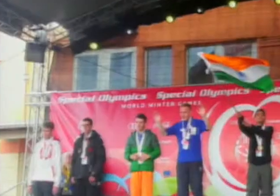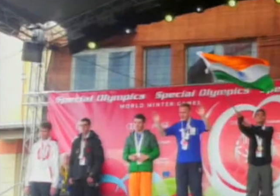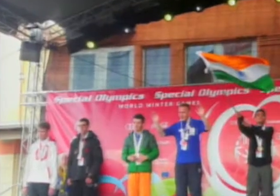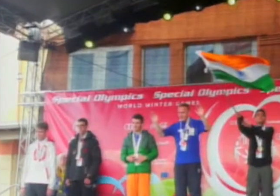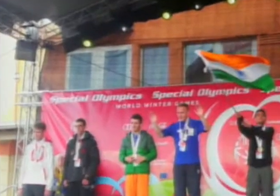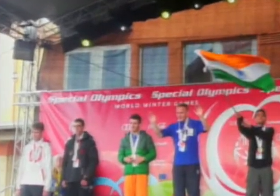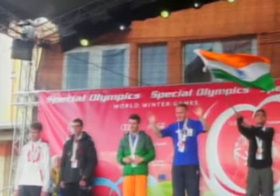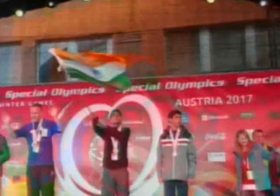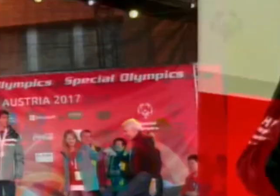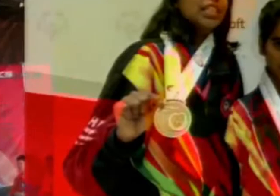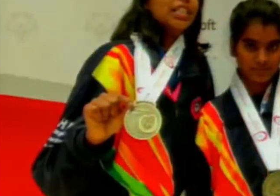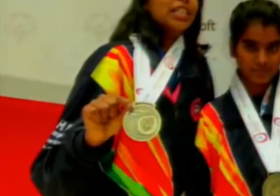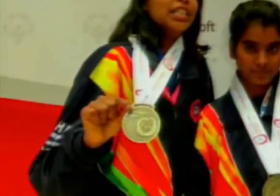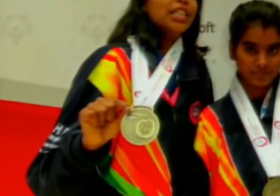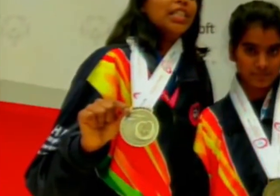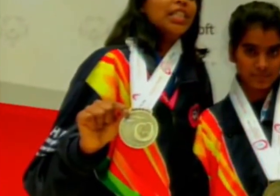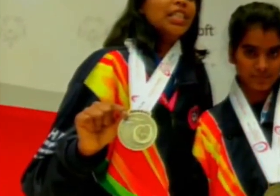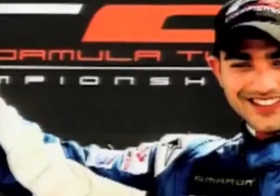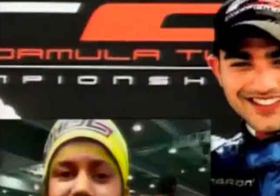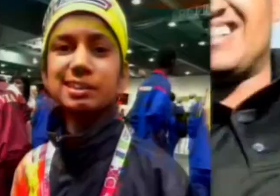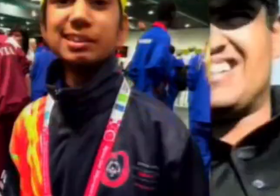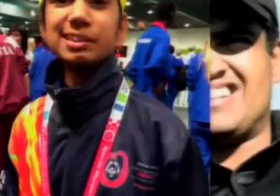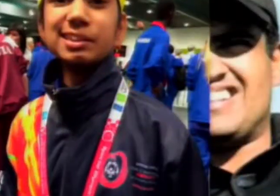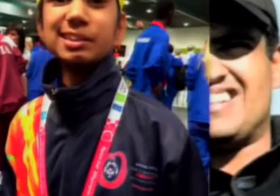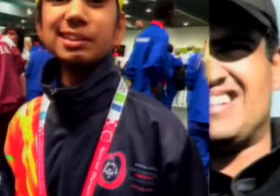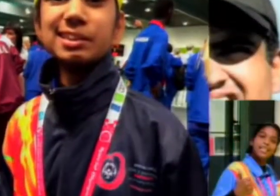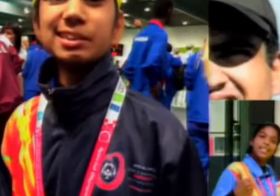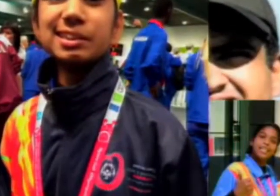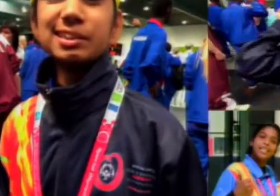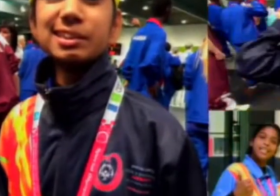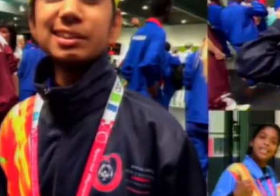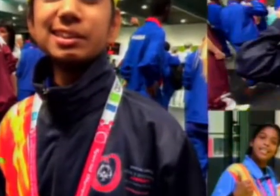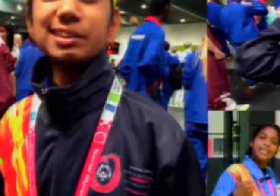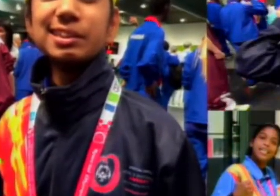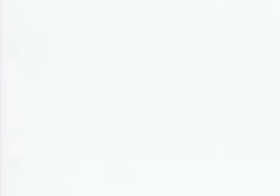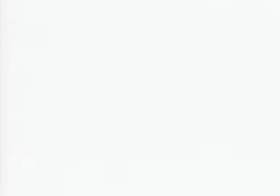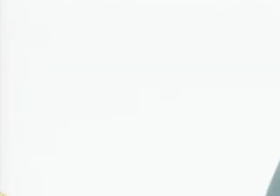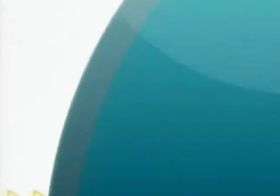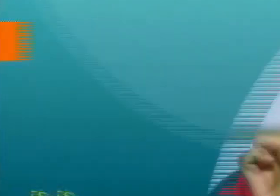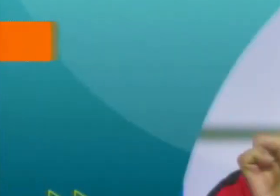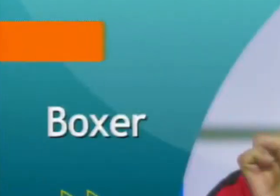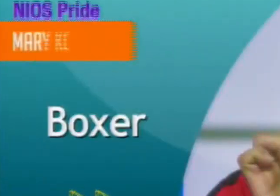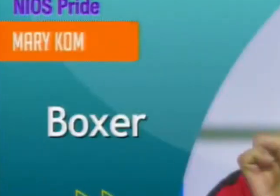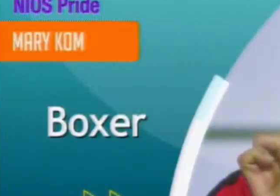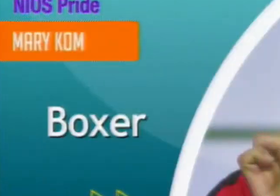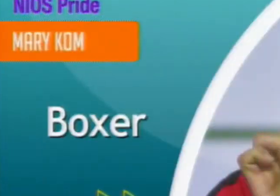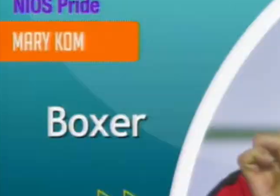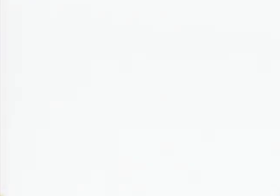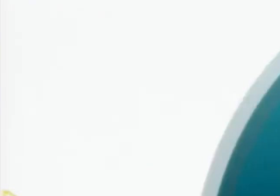रास्ता स्वयं चुने। कोई मन चाहा केंद्र